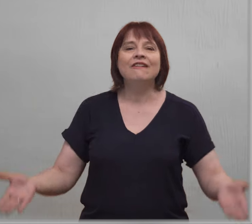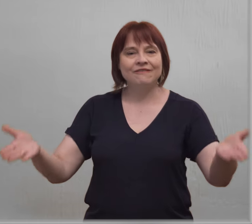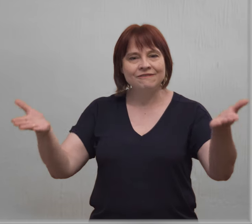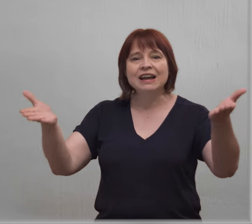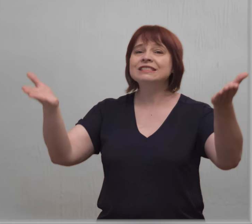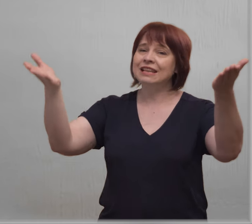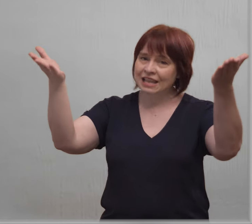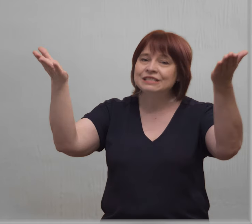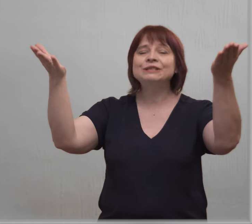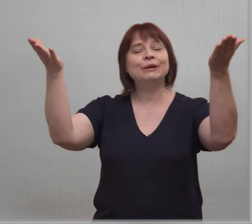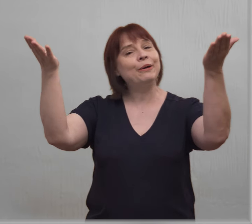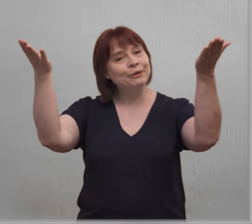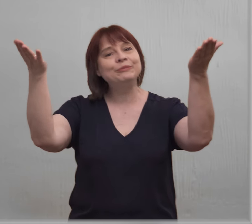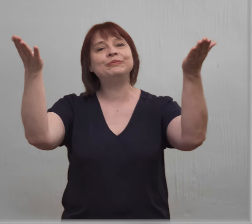небу